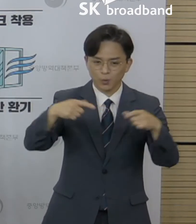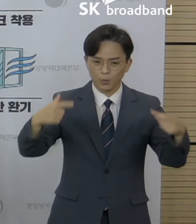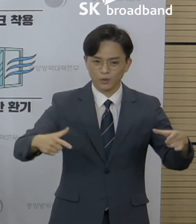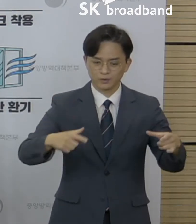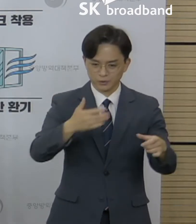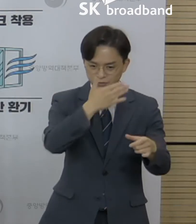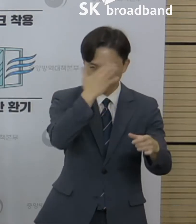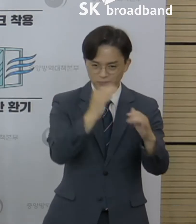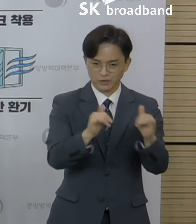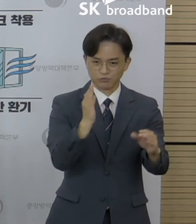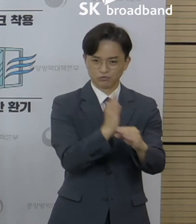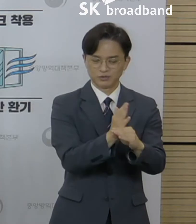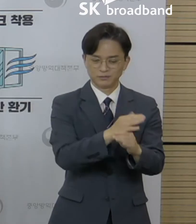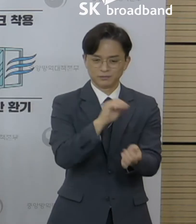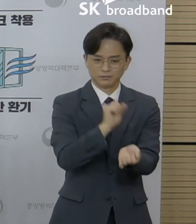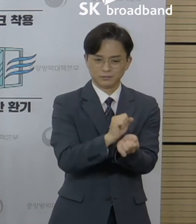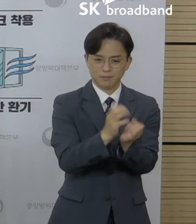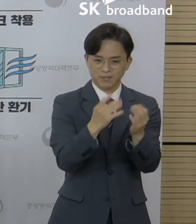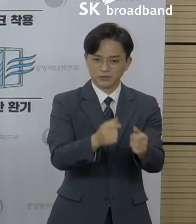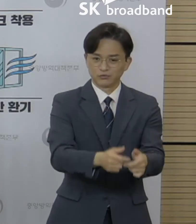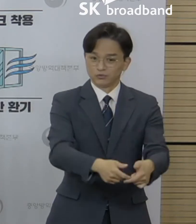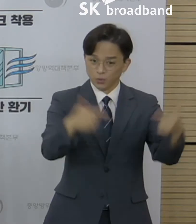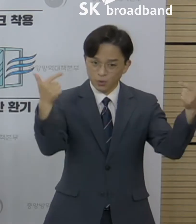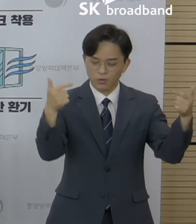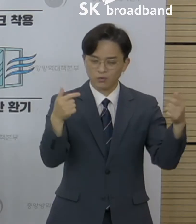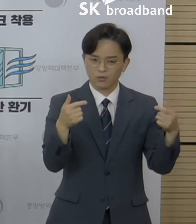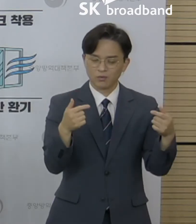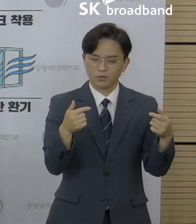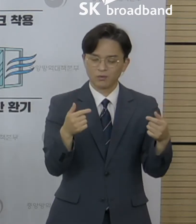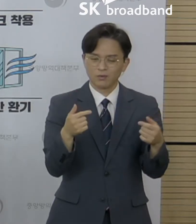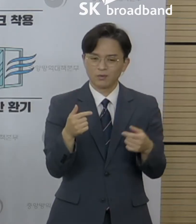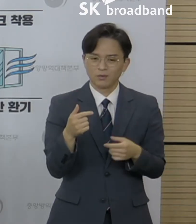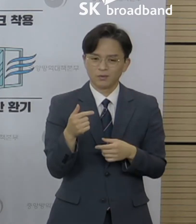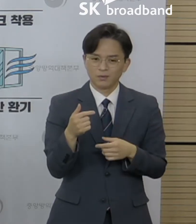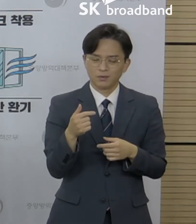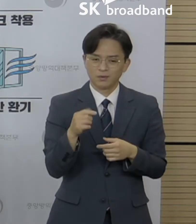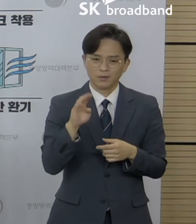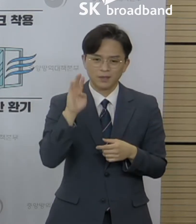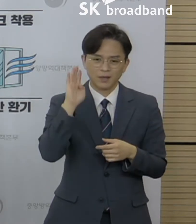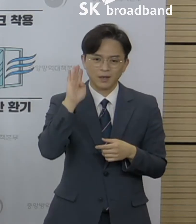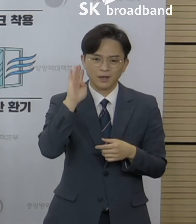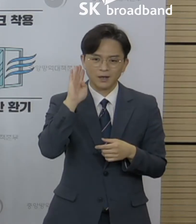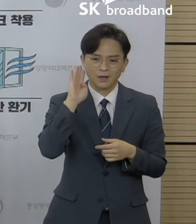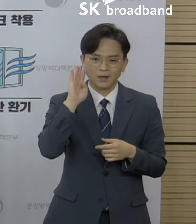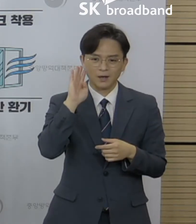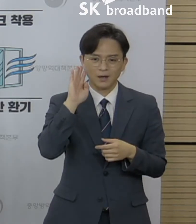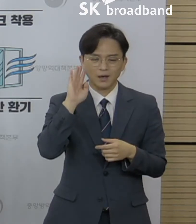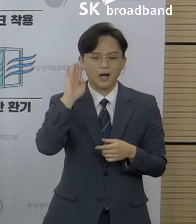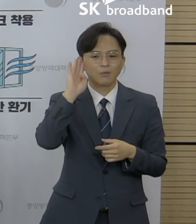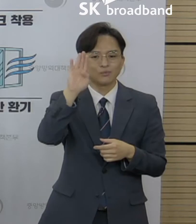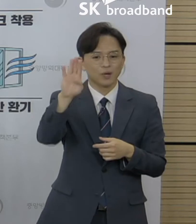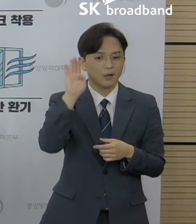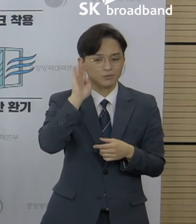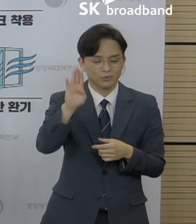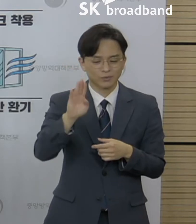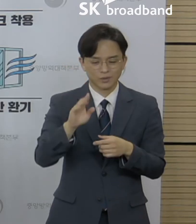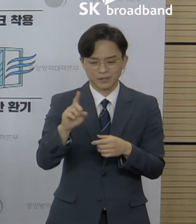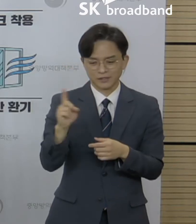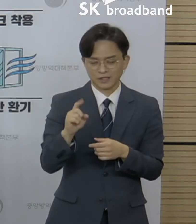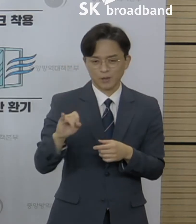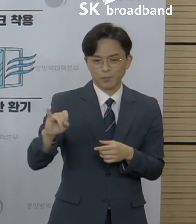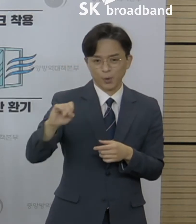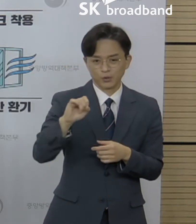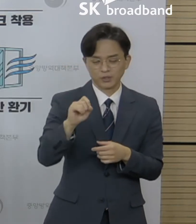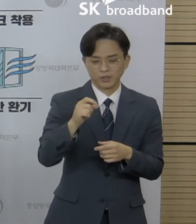있기 때문에 전파력을 볼 때 델타 변이가 수도권에서 앞으로 확산되는 것은 시간 문제이고 이에 따라